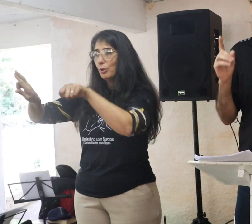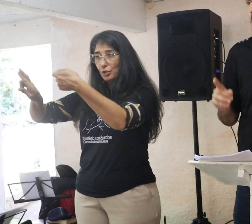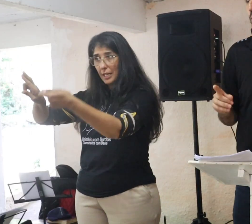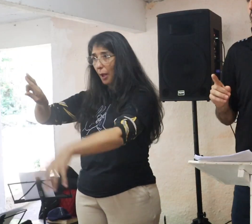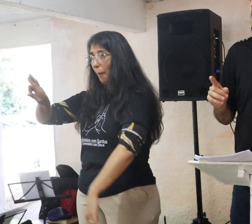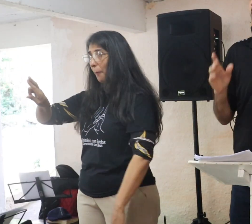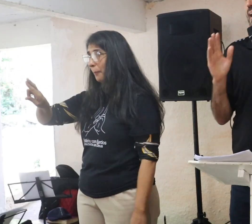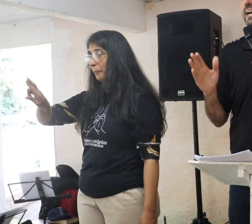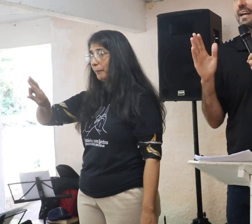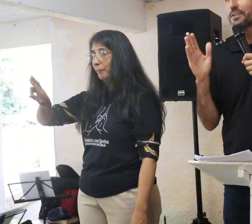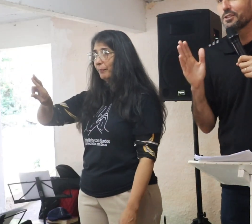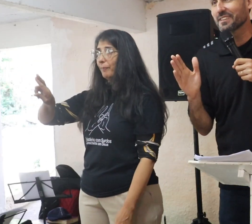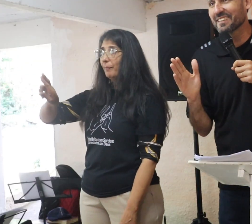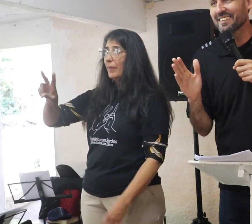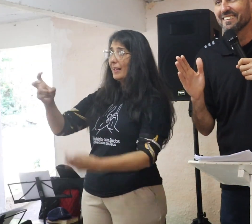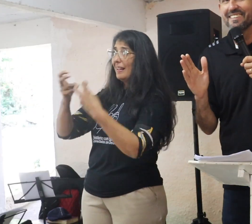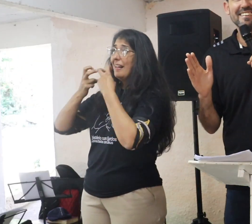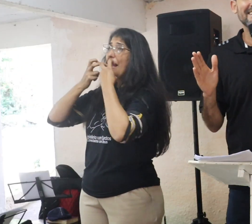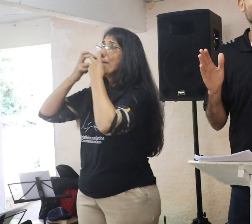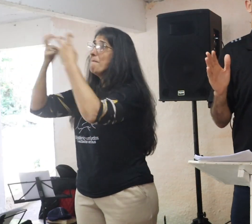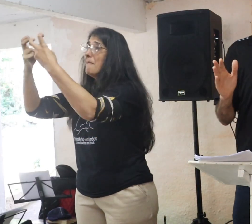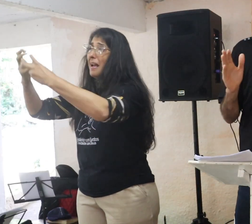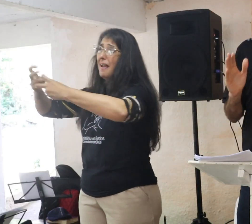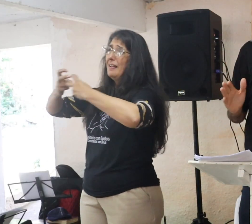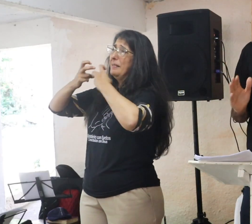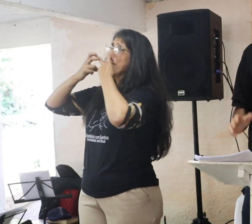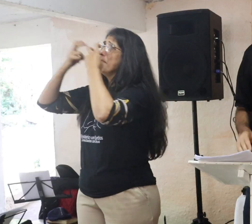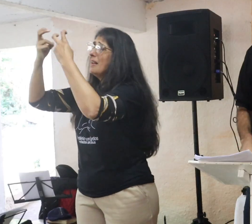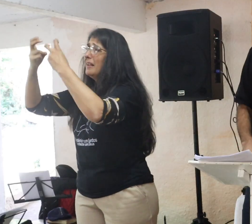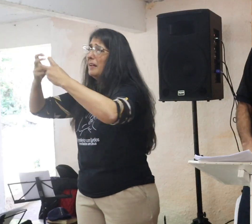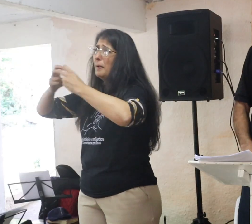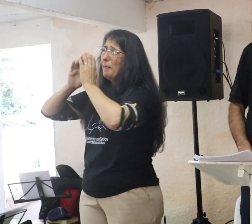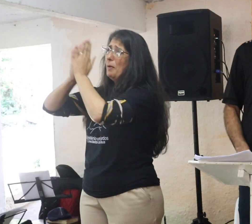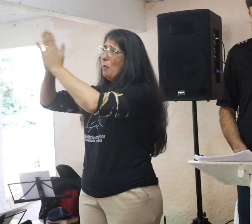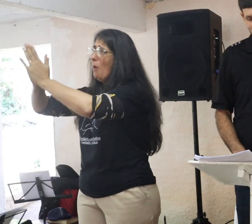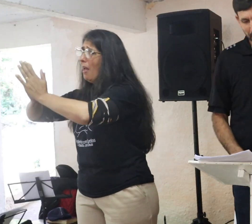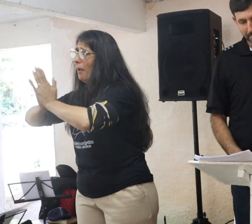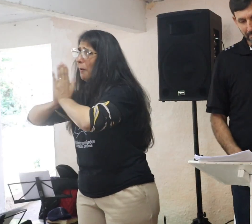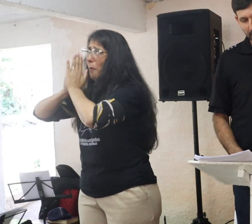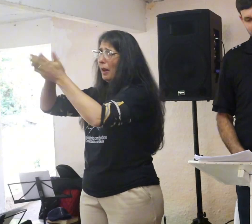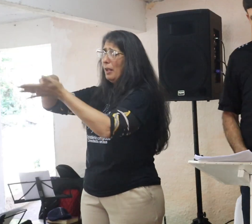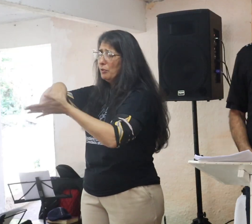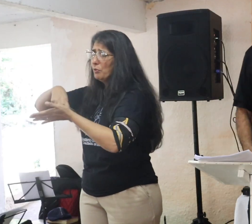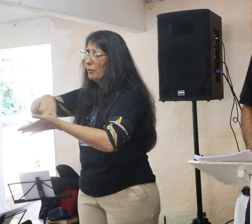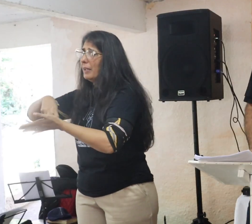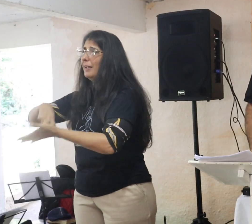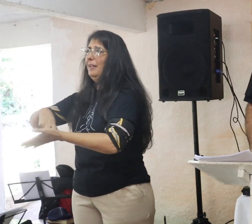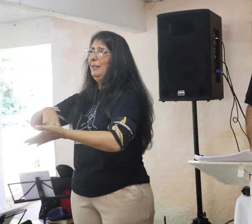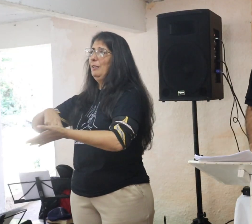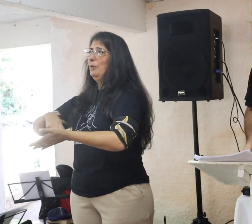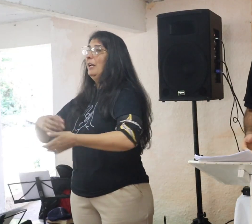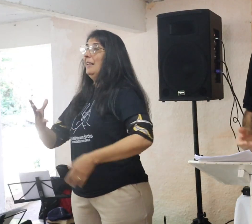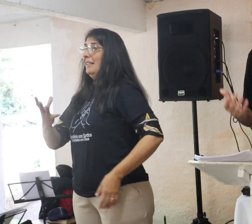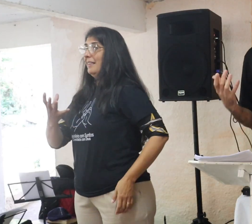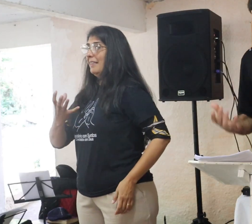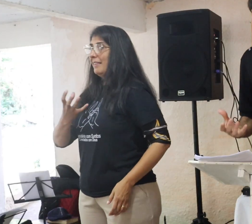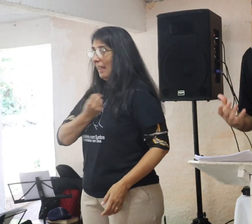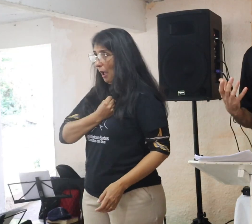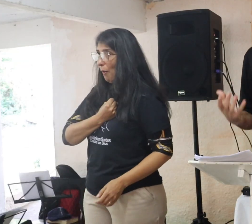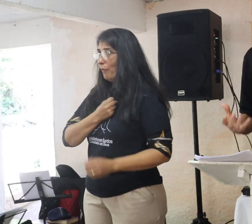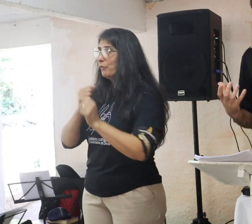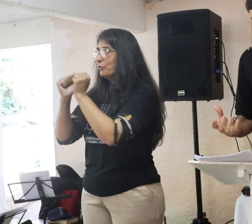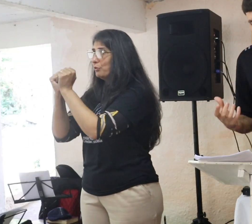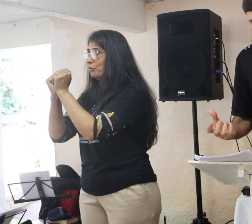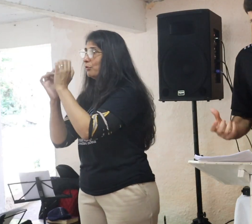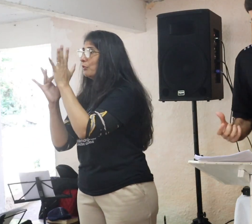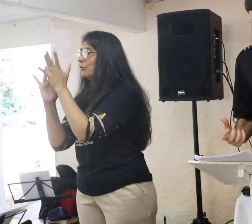vitória final é garantida. Louvado seja Deus por isso. Os salvos em Jesus desfrutam